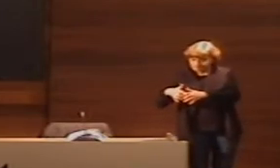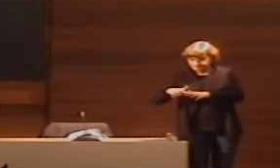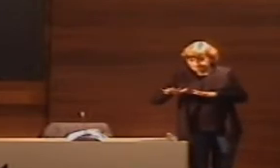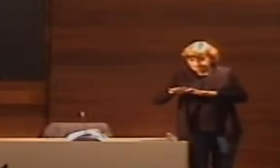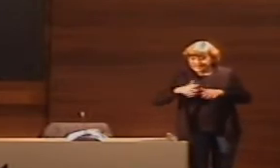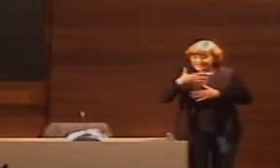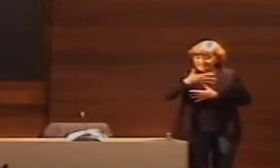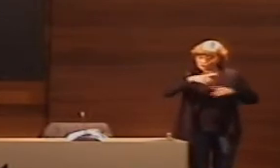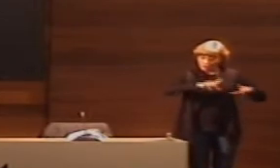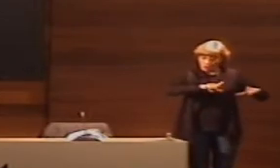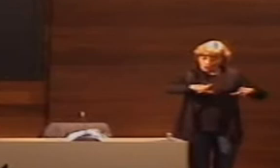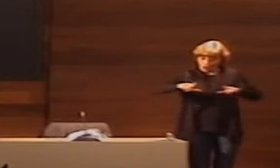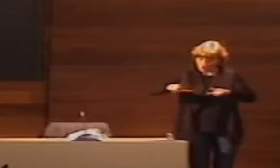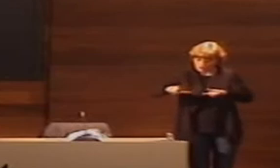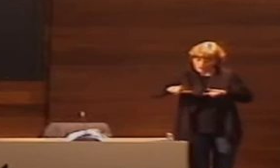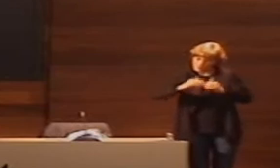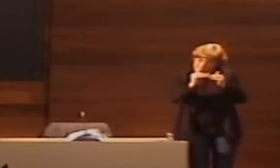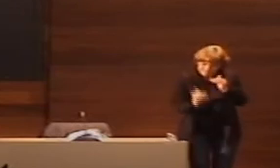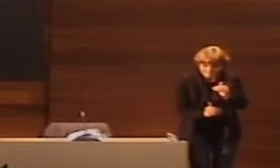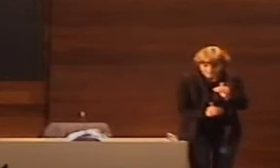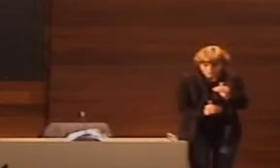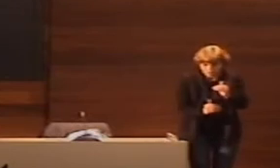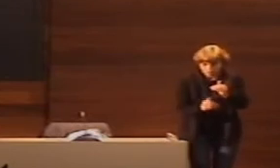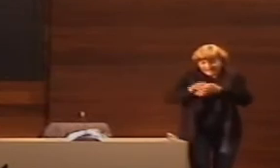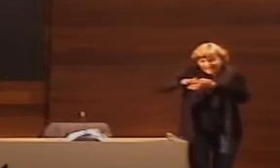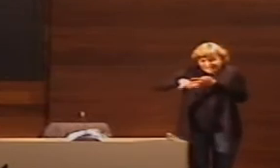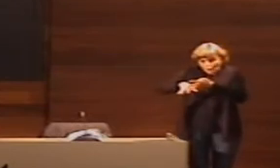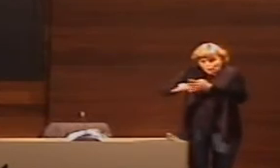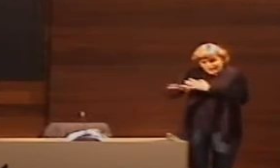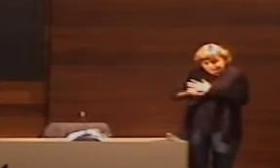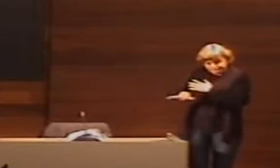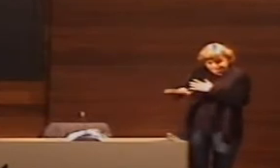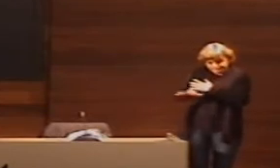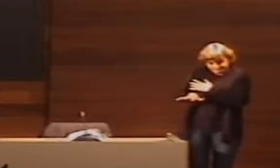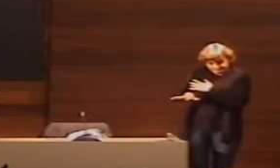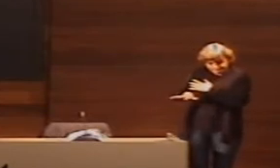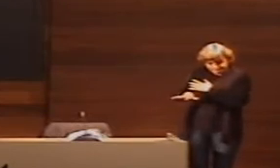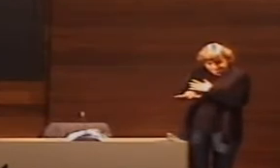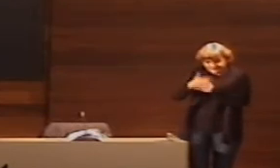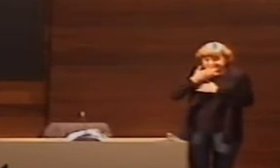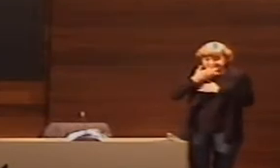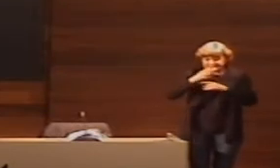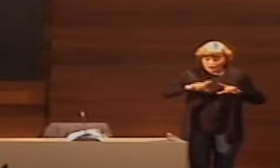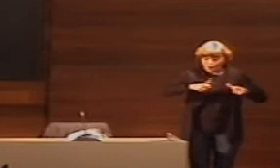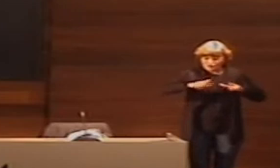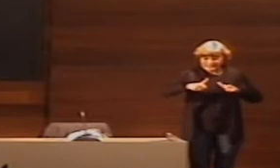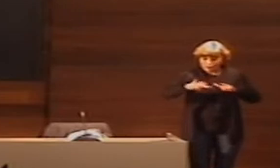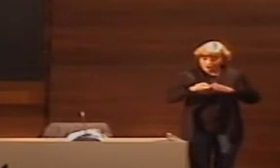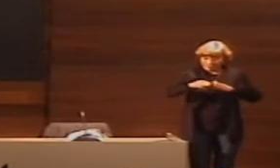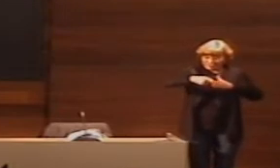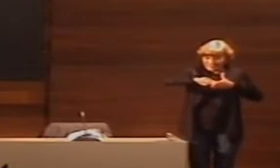quinto contenedor a secas. Cuando introduces la identificación, el cierre de contenedores, etcétera, pues puede que